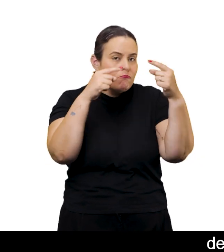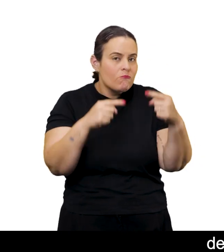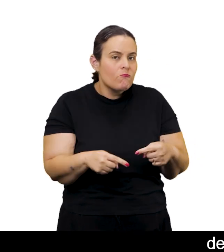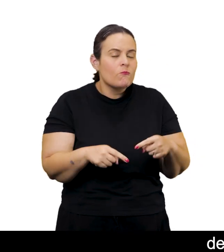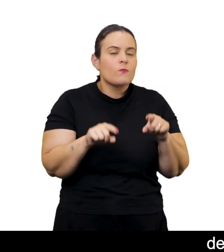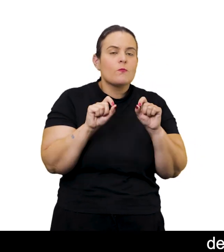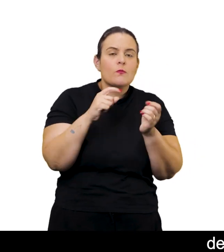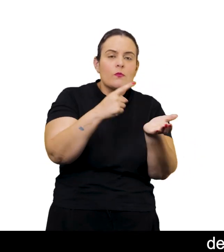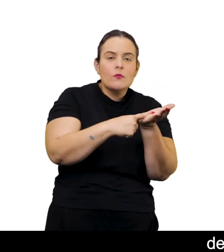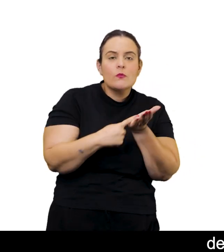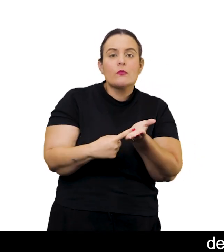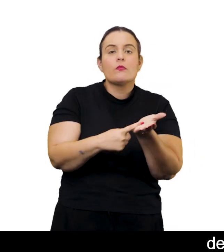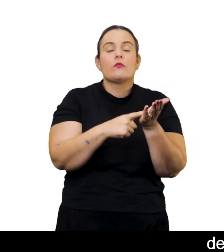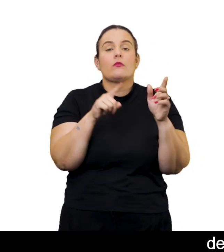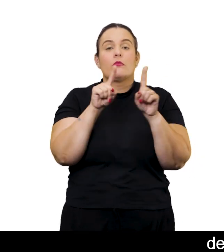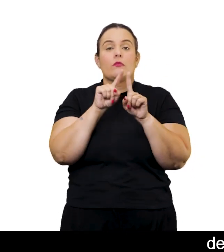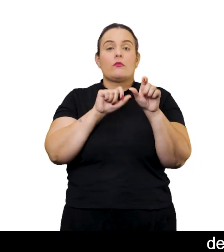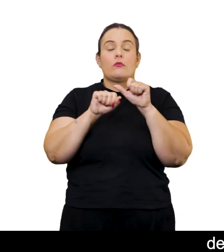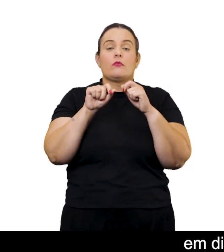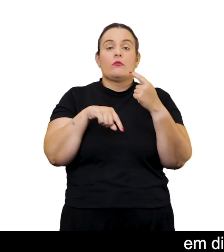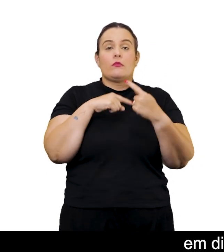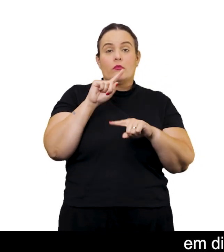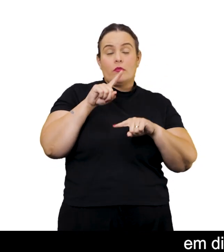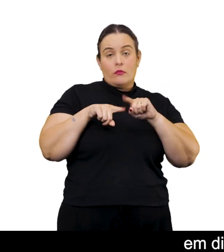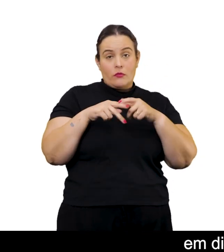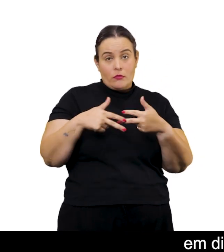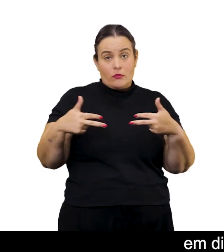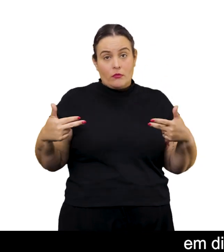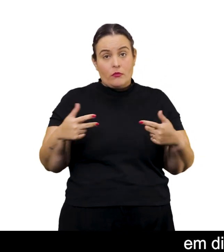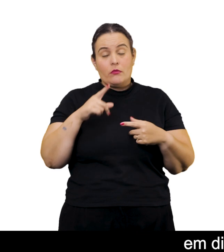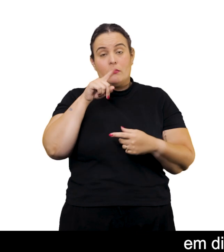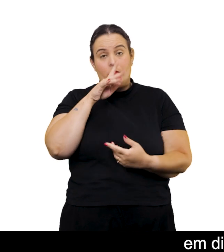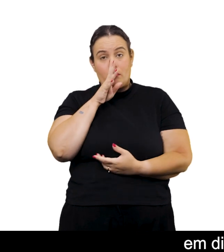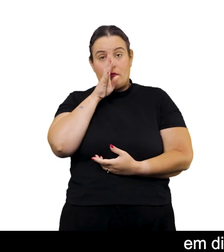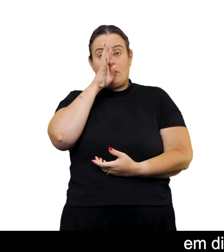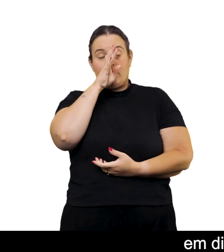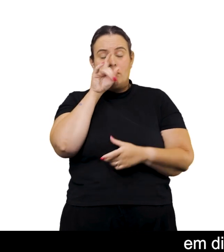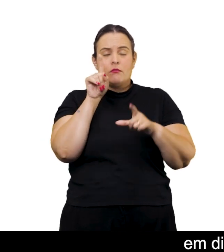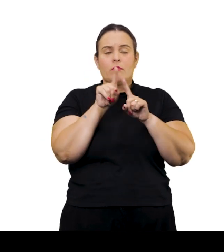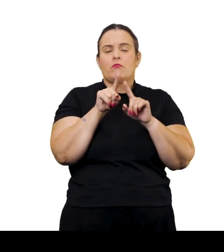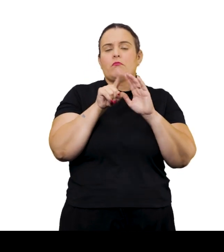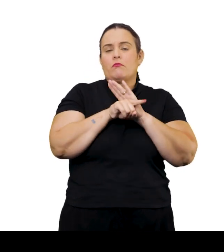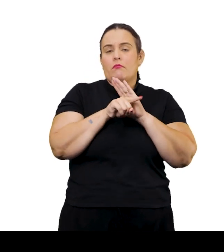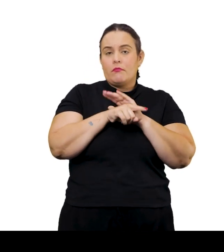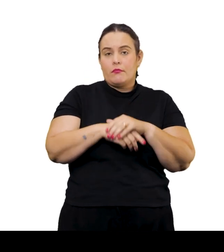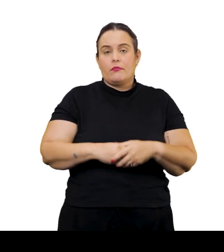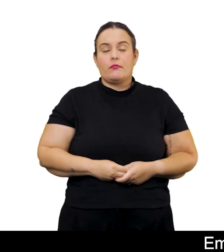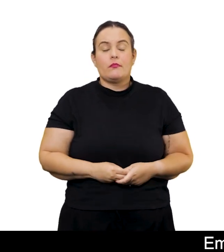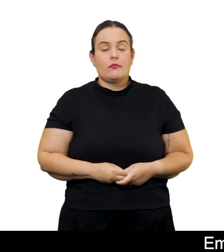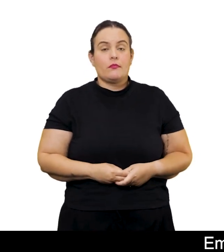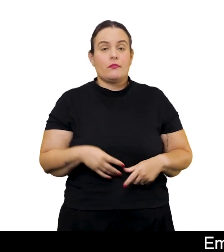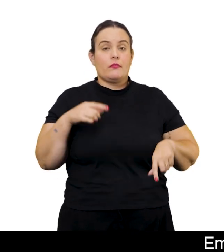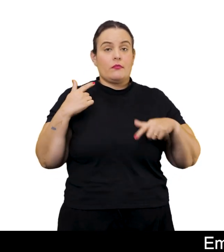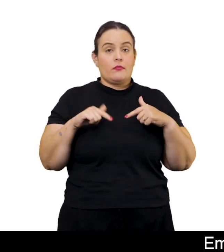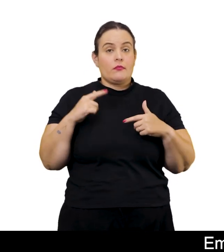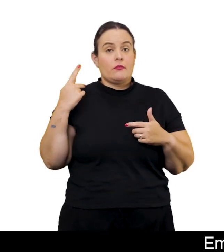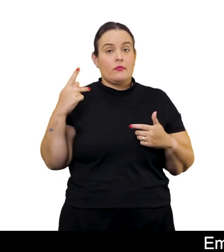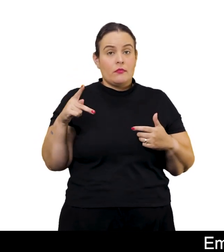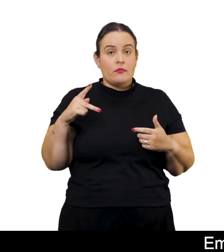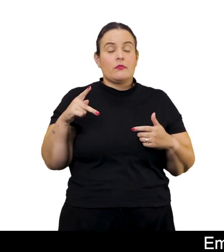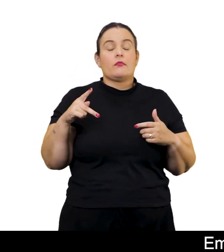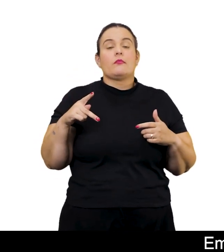desafiando convenções e transformando objetos em dispositivos de resistência e questionamento. Em suas